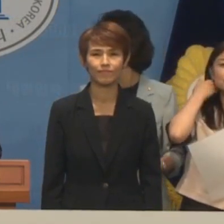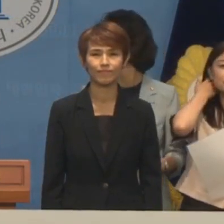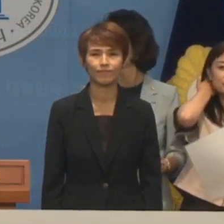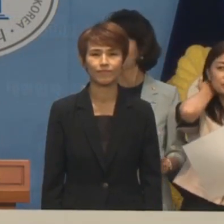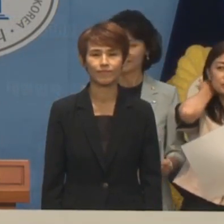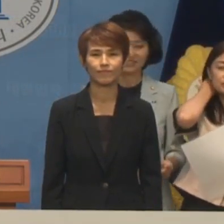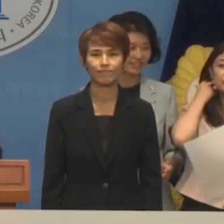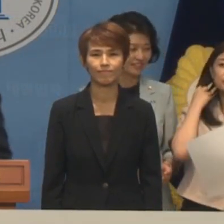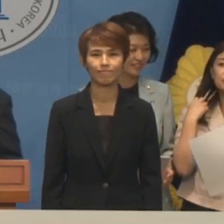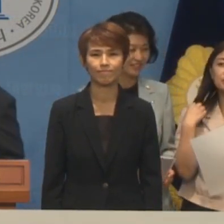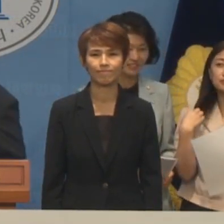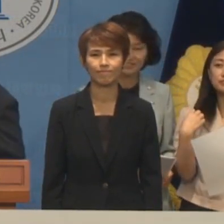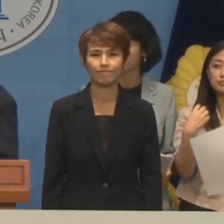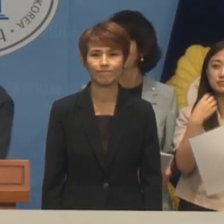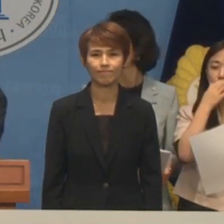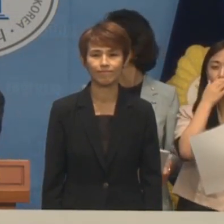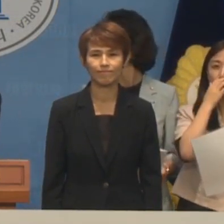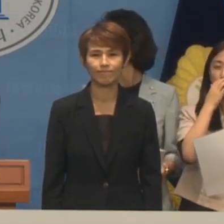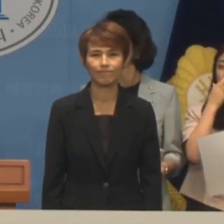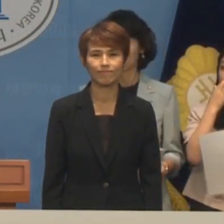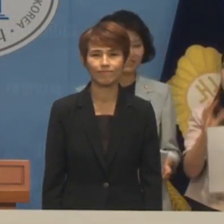시간이 됐나?